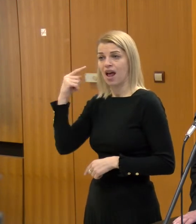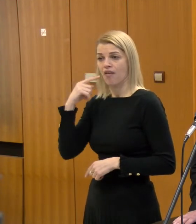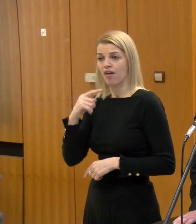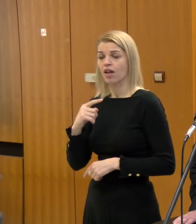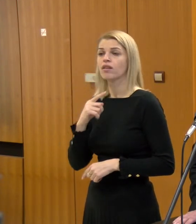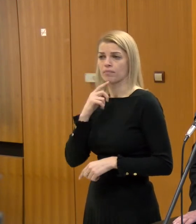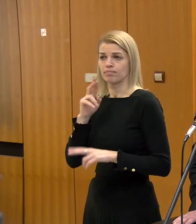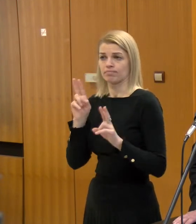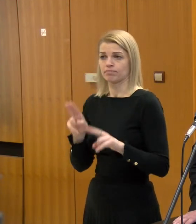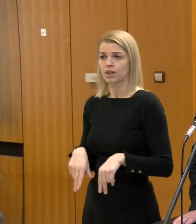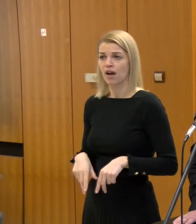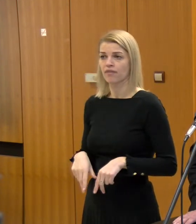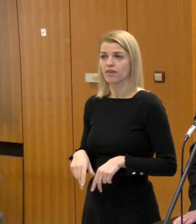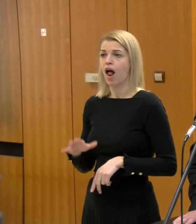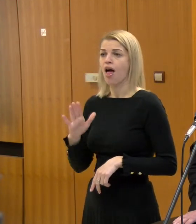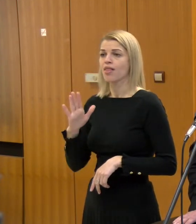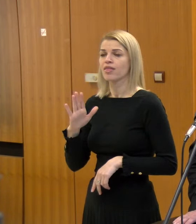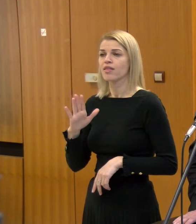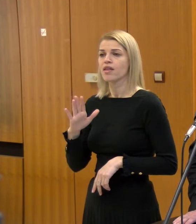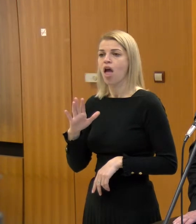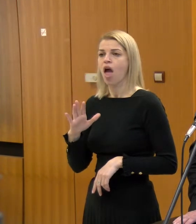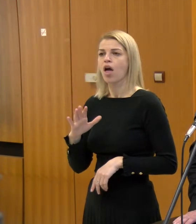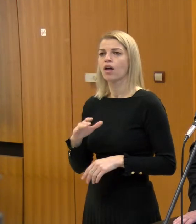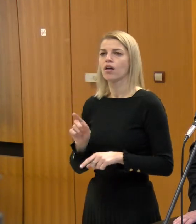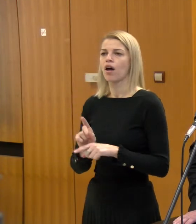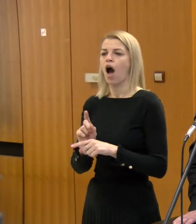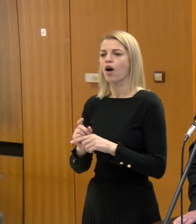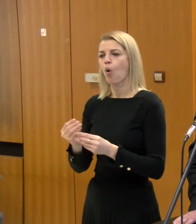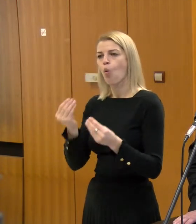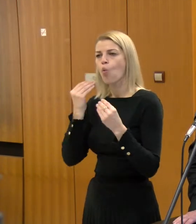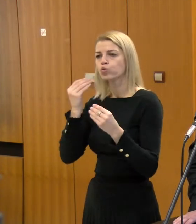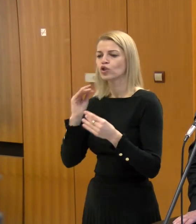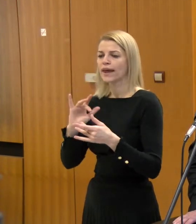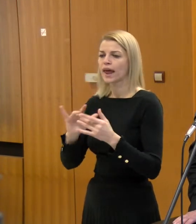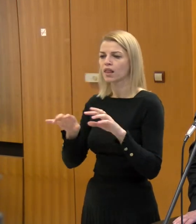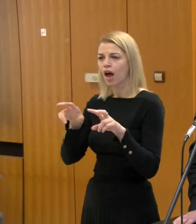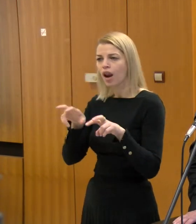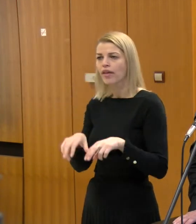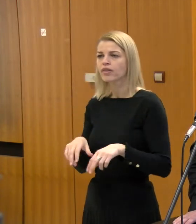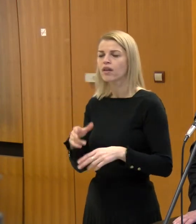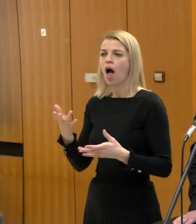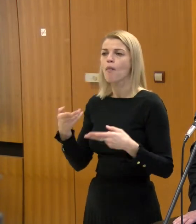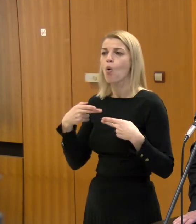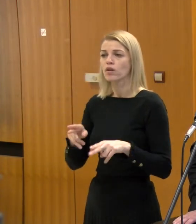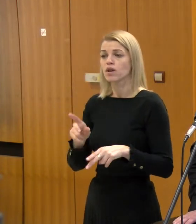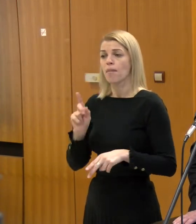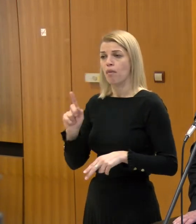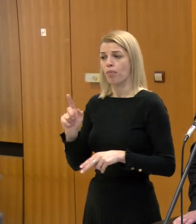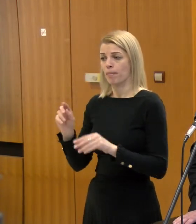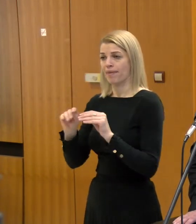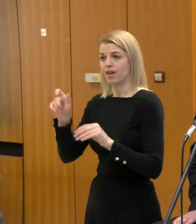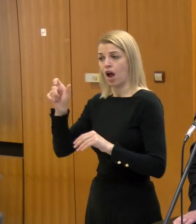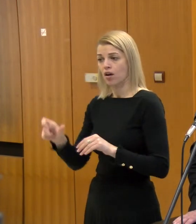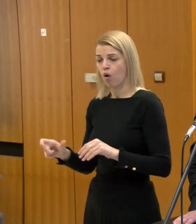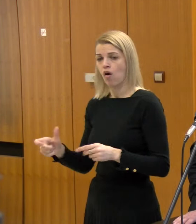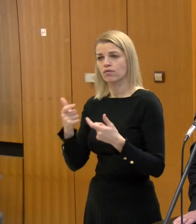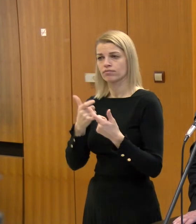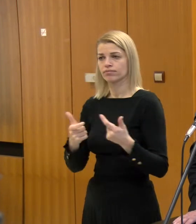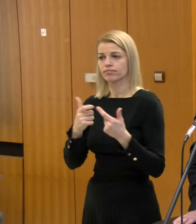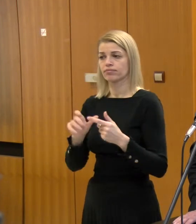predsa pravda. Nemajú sa tieto veci učiť na ulici alebo na internete. Má im to povedať pedagóg, ktorý je na